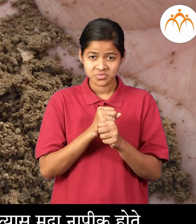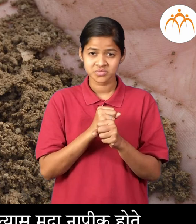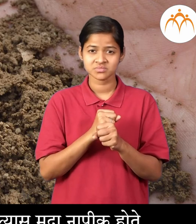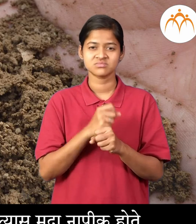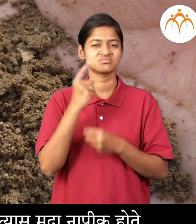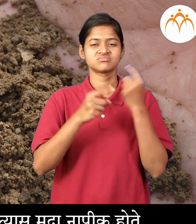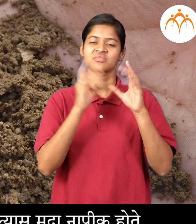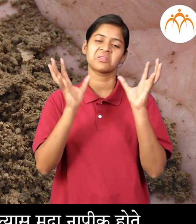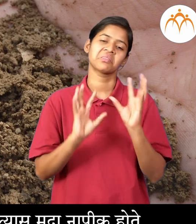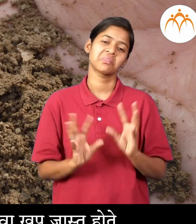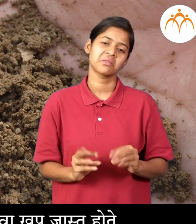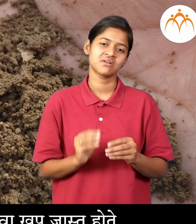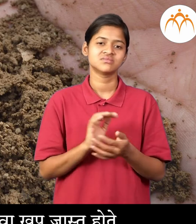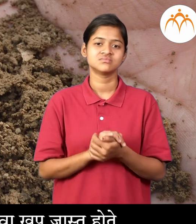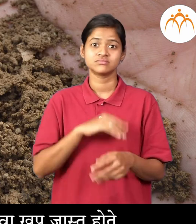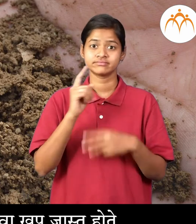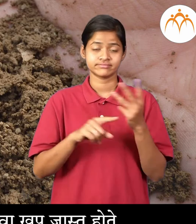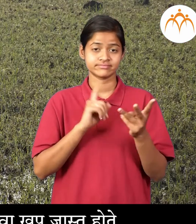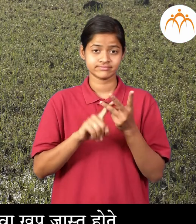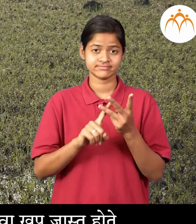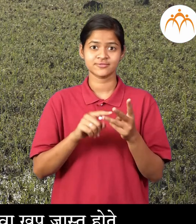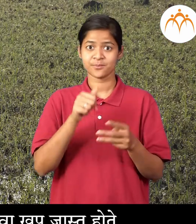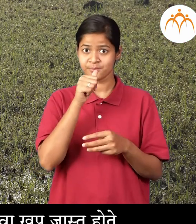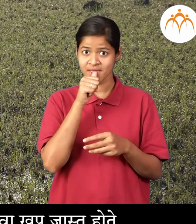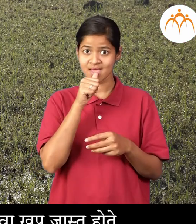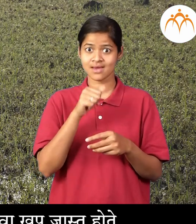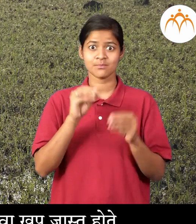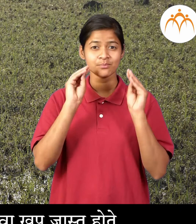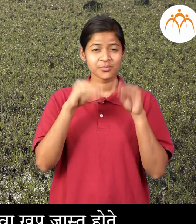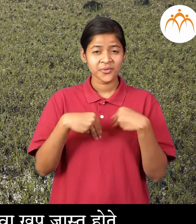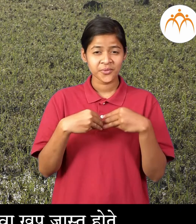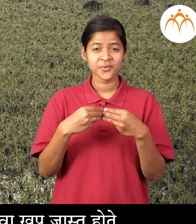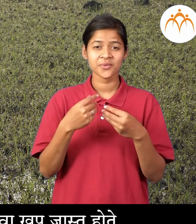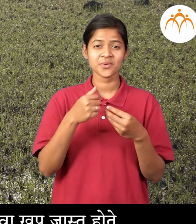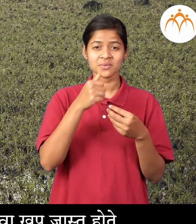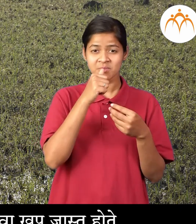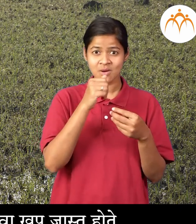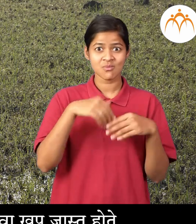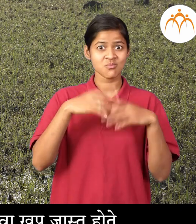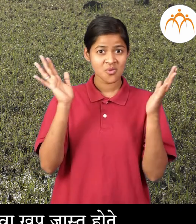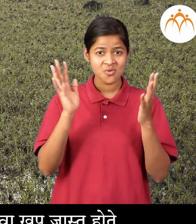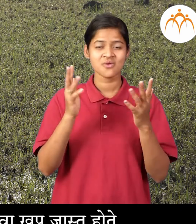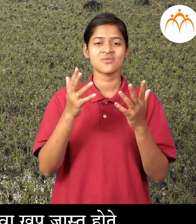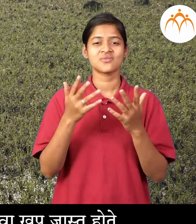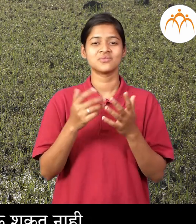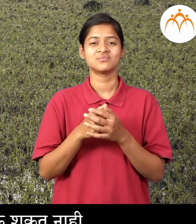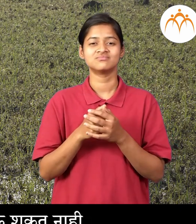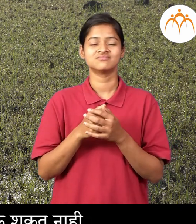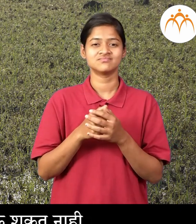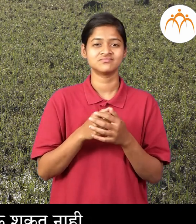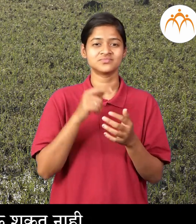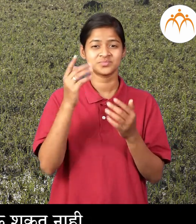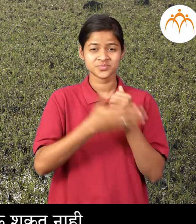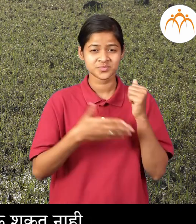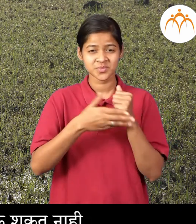रुदा ना पीक होते. 3. जे महां पाणी खुप कमी, कि महां खुप जास्त होते, ते महां